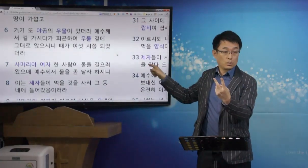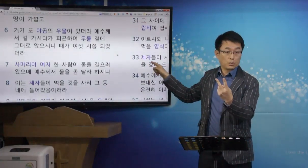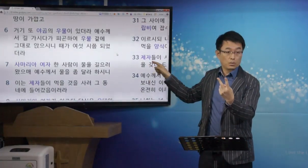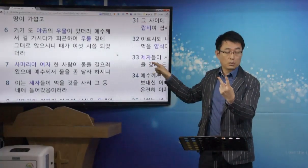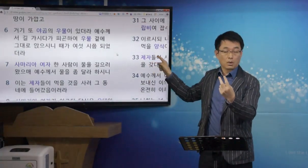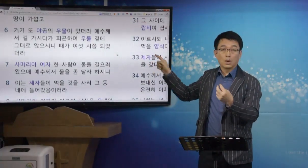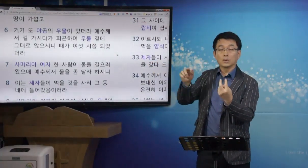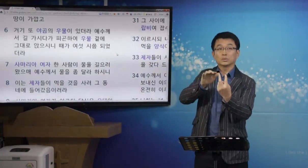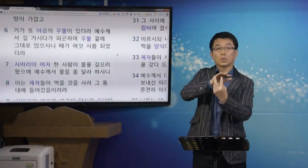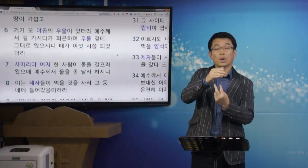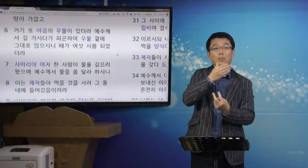있다는 것이죠.